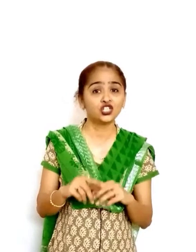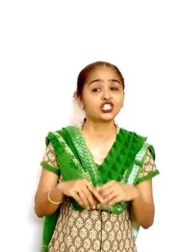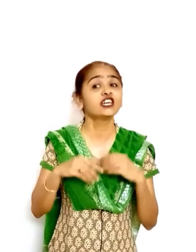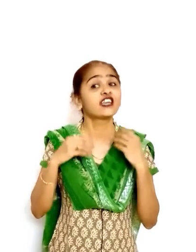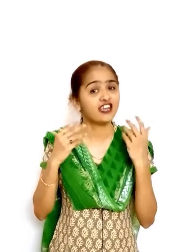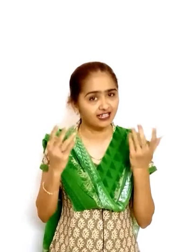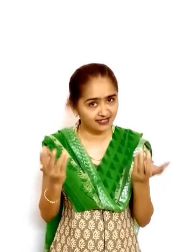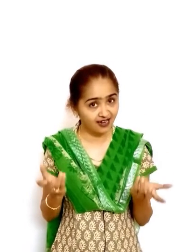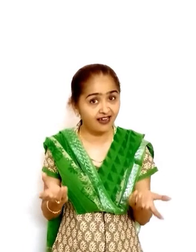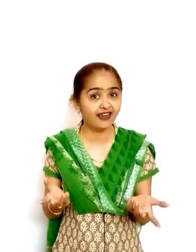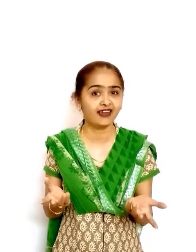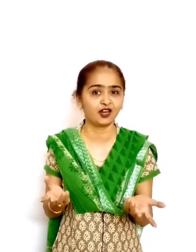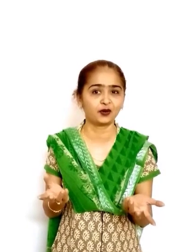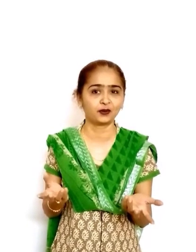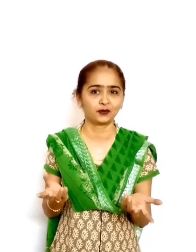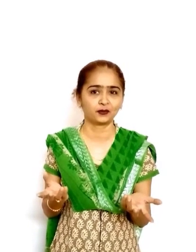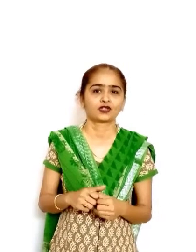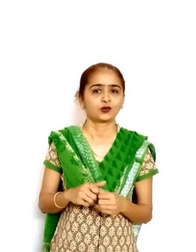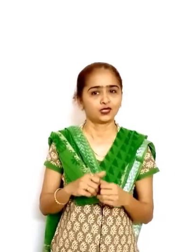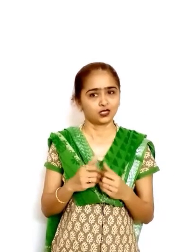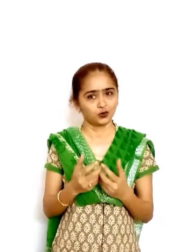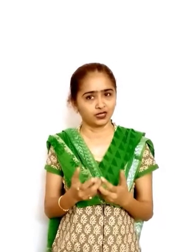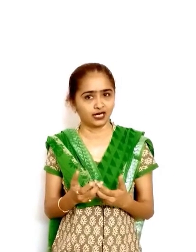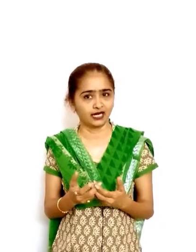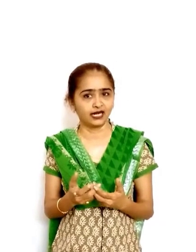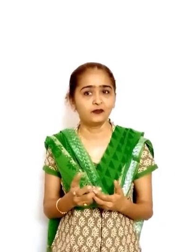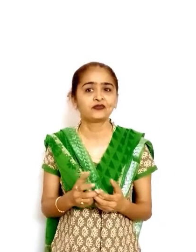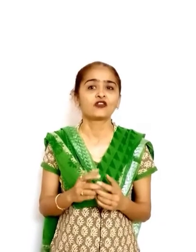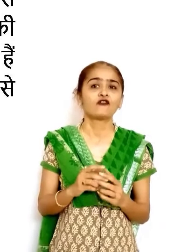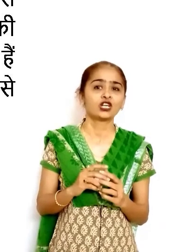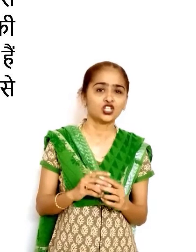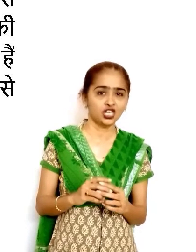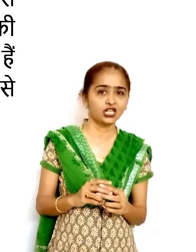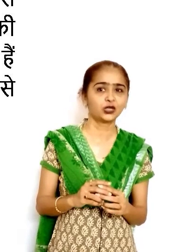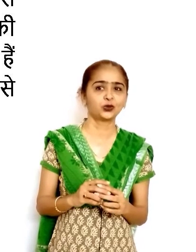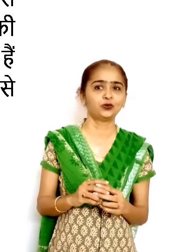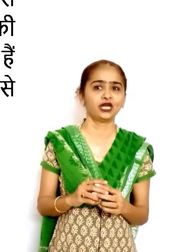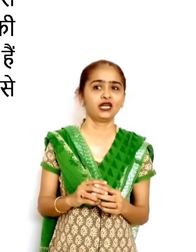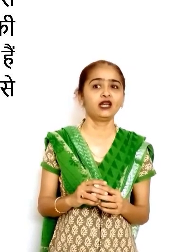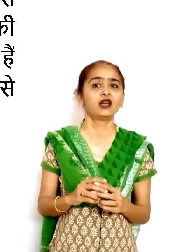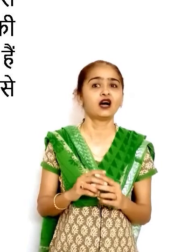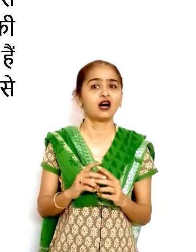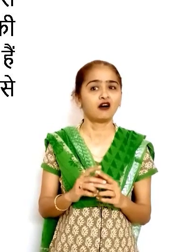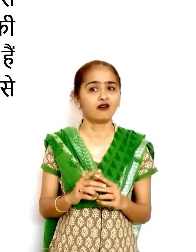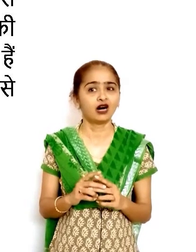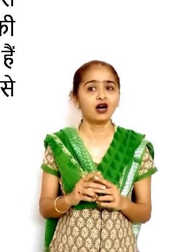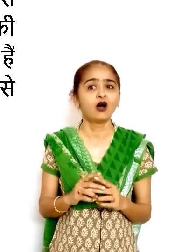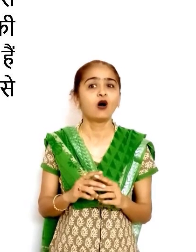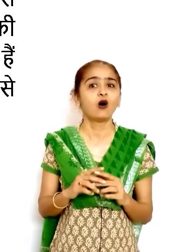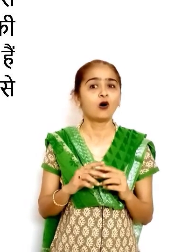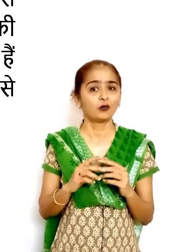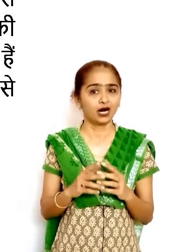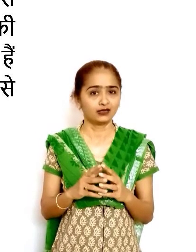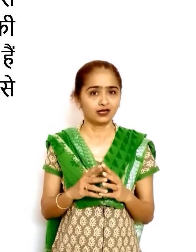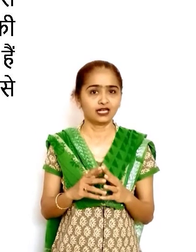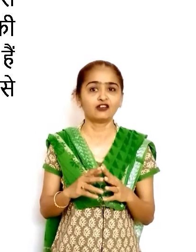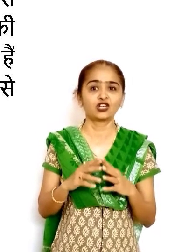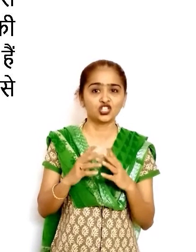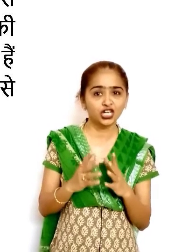दृश्य कैसा है? तो इसका उत्तर है, वर्षा ऋतु में हवा और बादल, यानी वर्षा